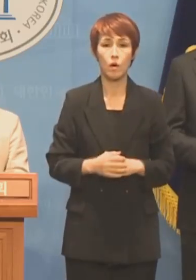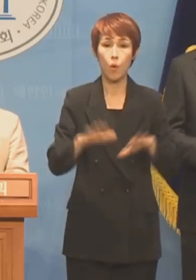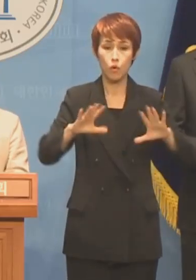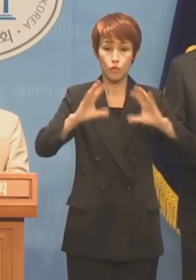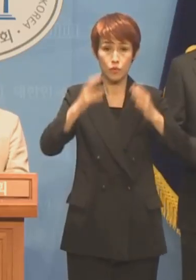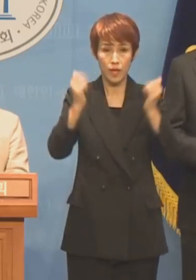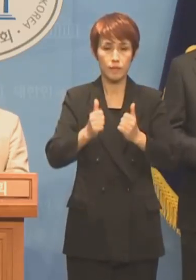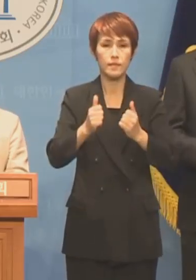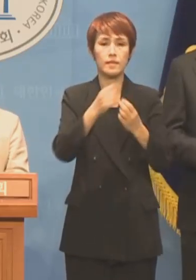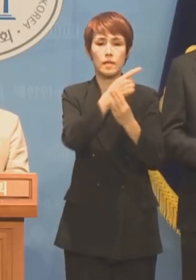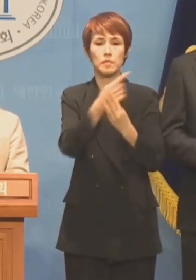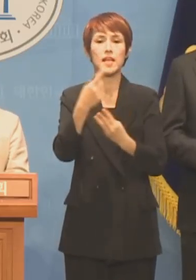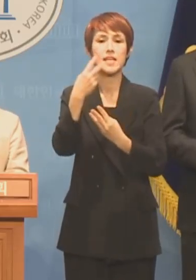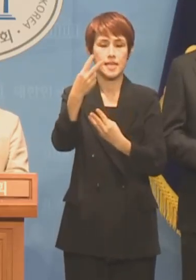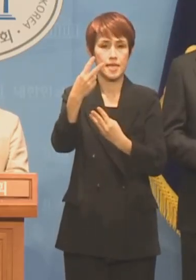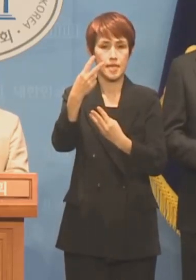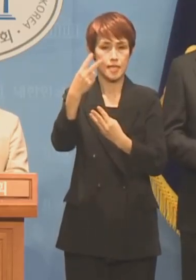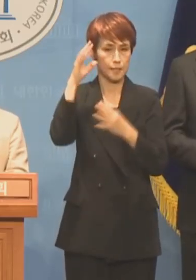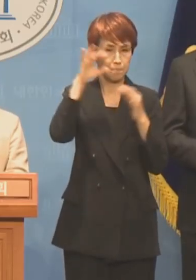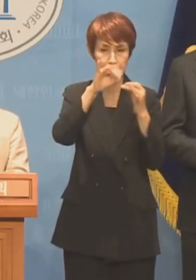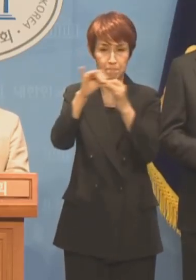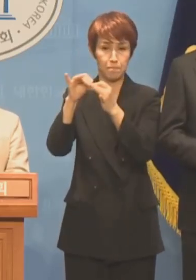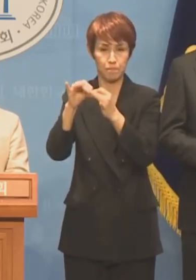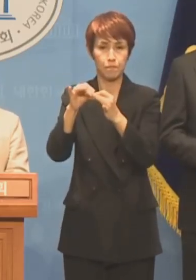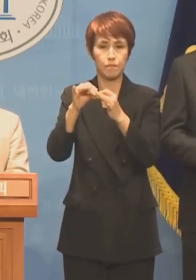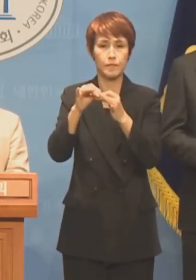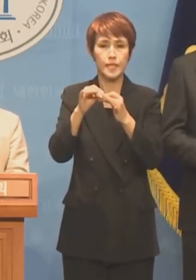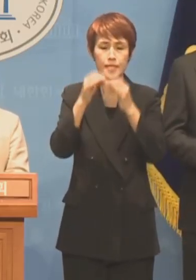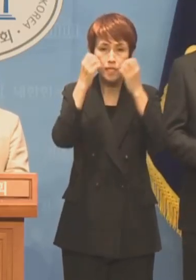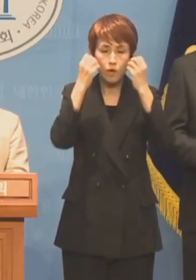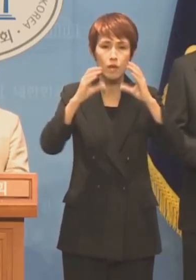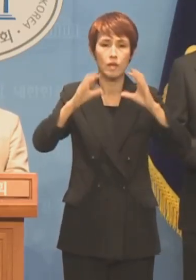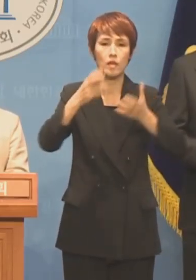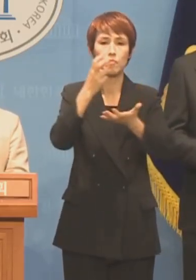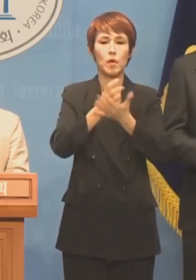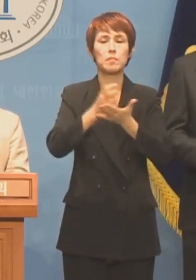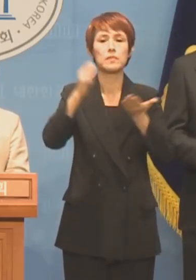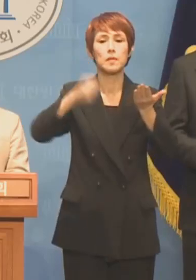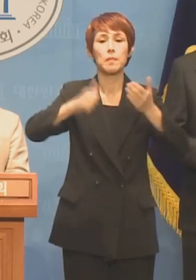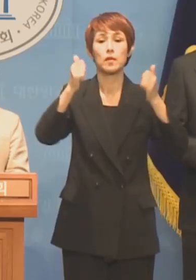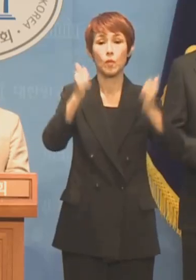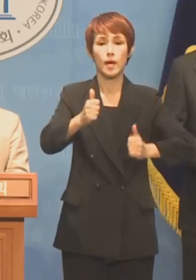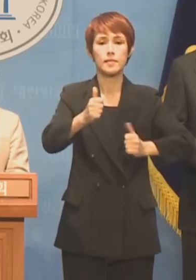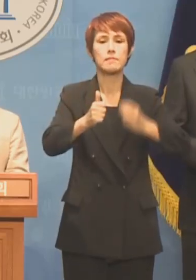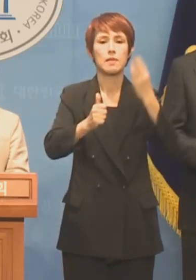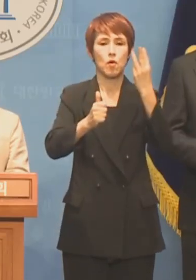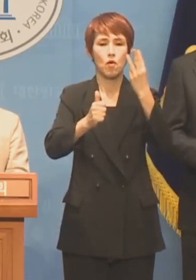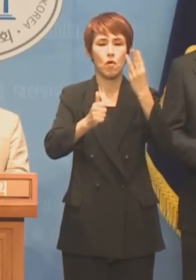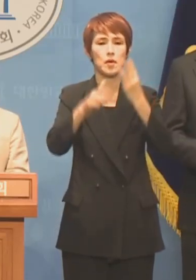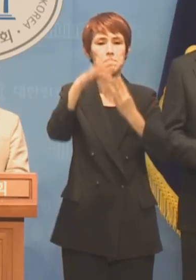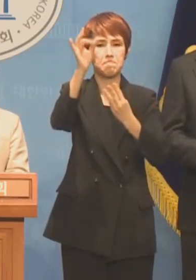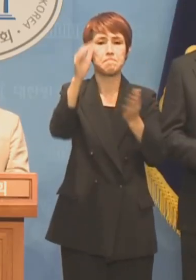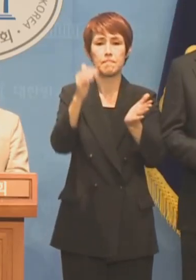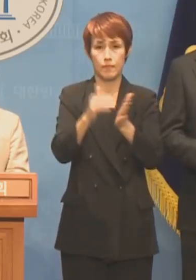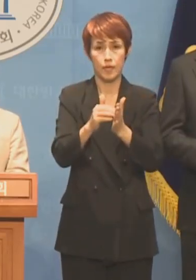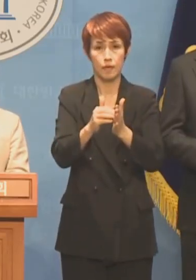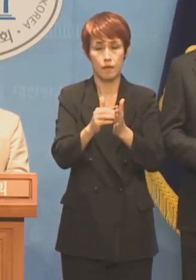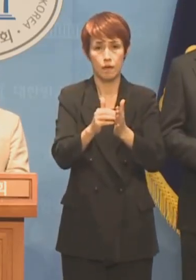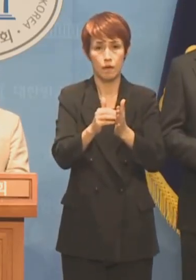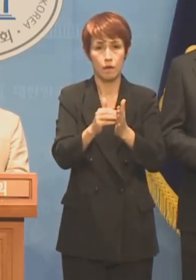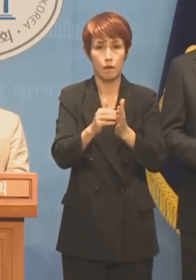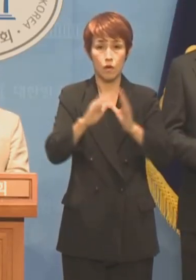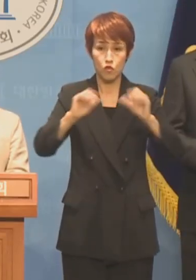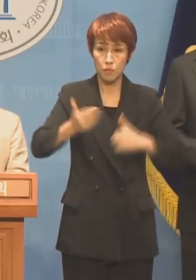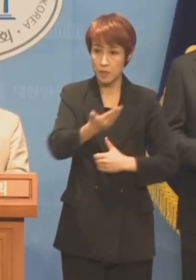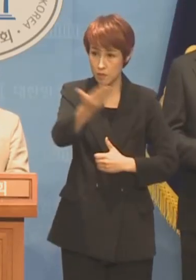아니라 3분의 2에 육박하는 찬성으로 신임 헌법재판관을 3명 선출했습니다.